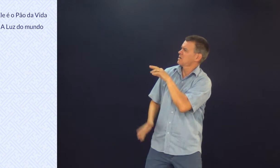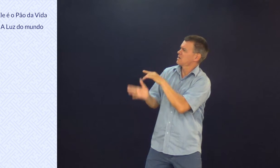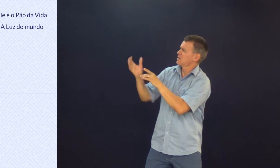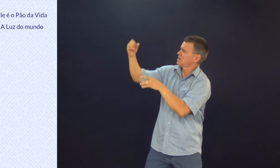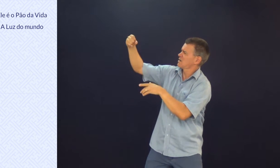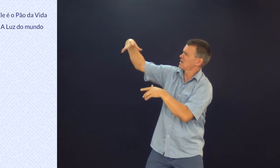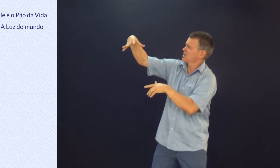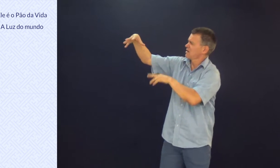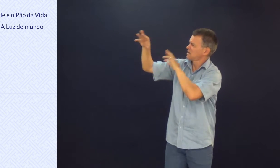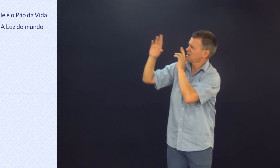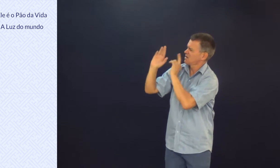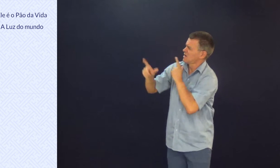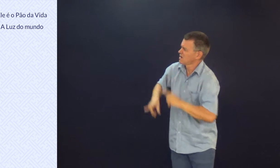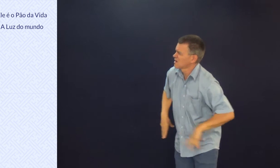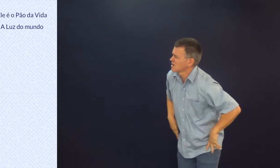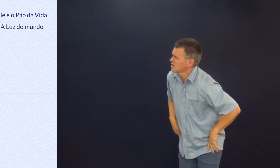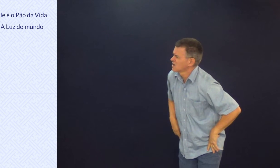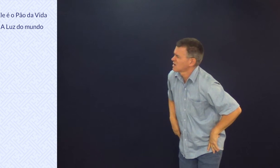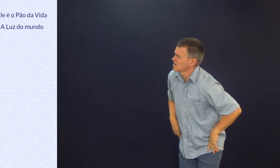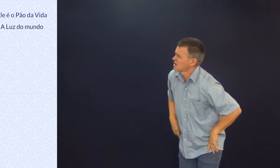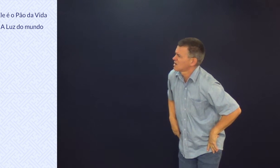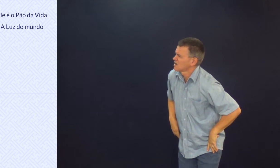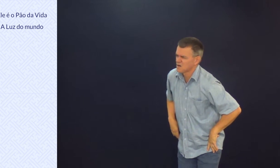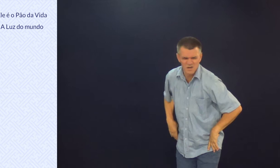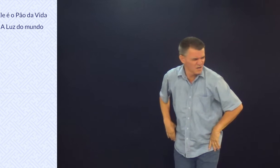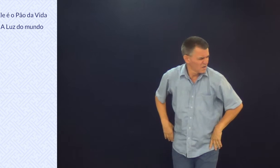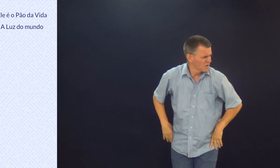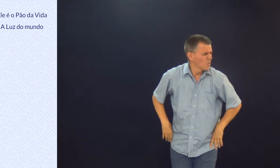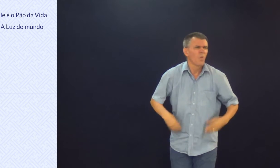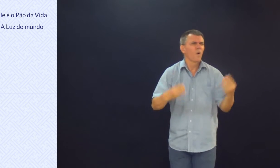isso não pode fazer aquilo ele veio pra mostrar a diferença